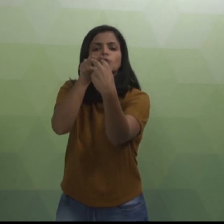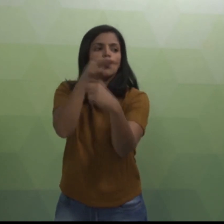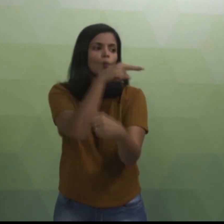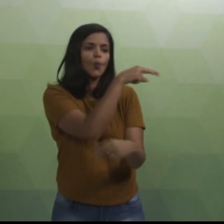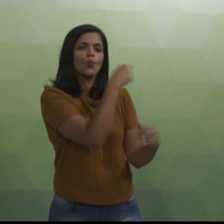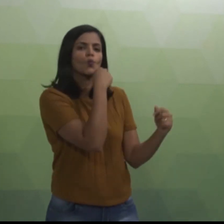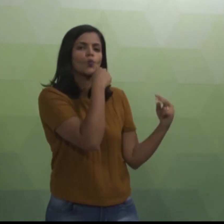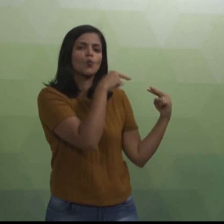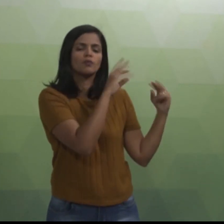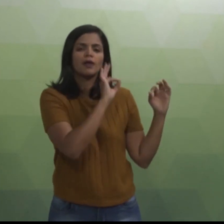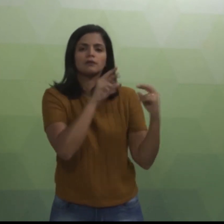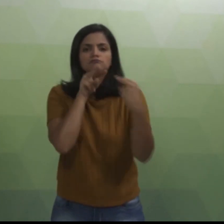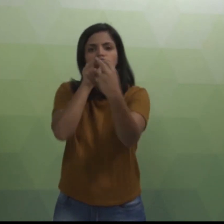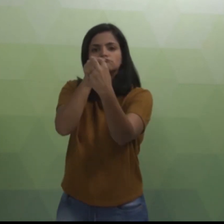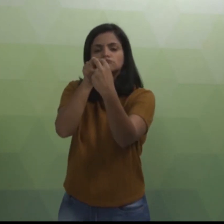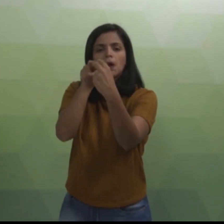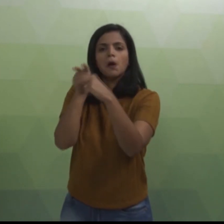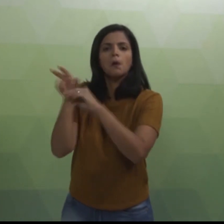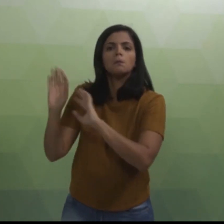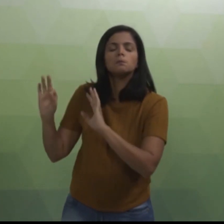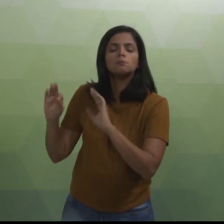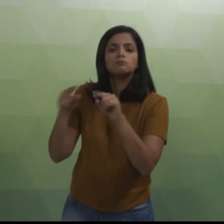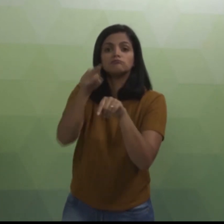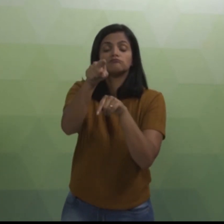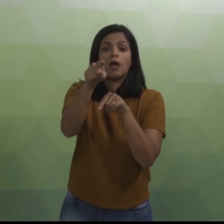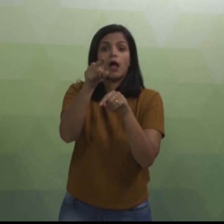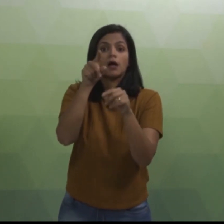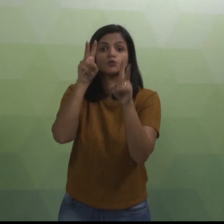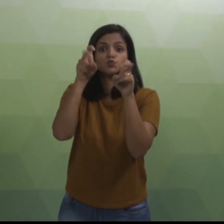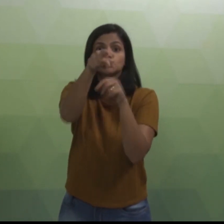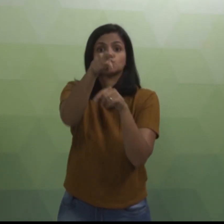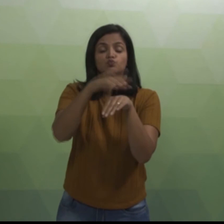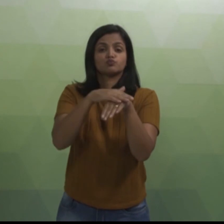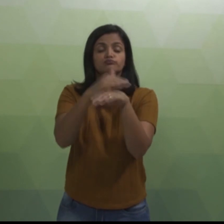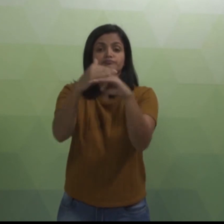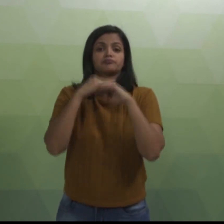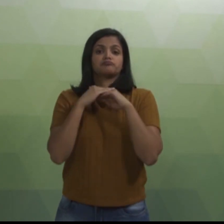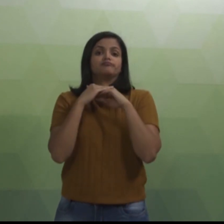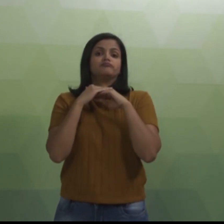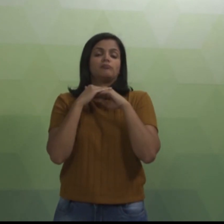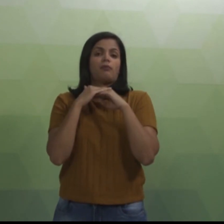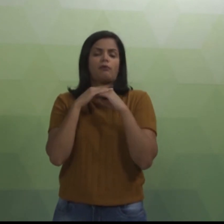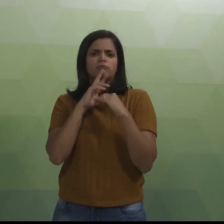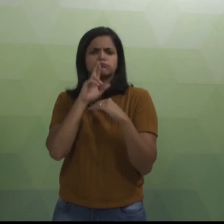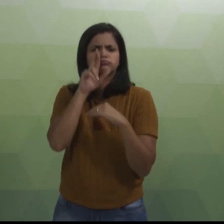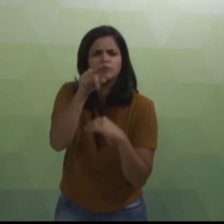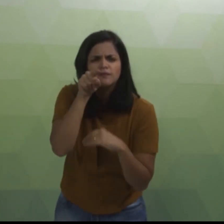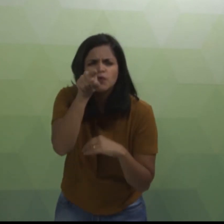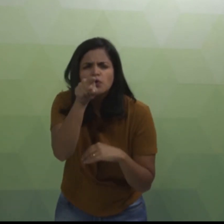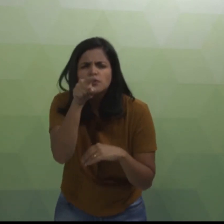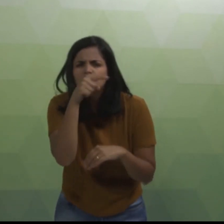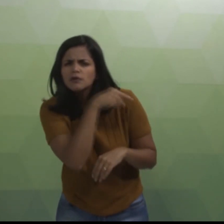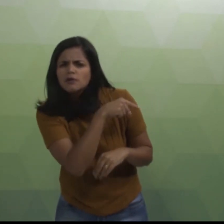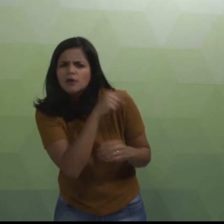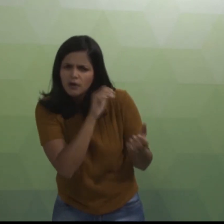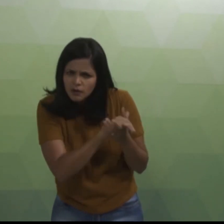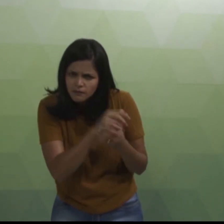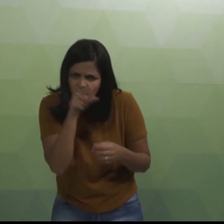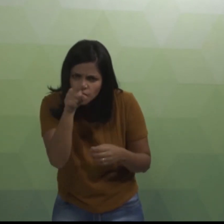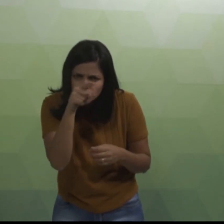Então, eu mantenho contato com você, segunda pessoa, contato do olhar. Não olho para ele. Falo